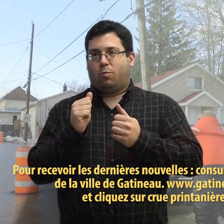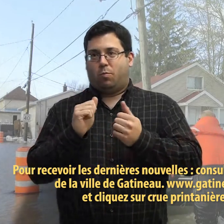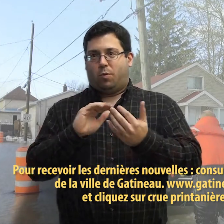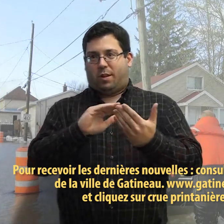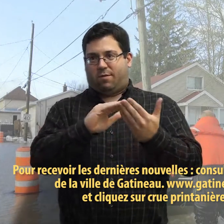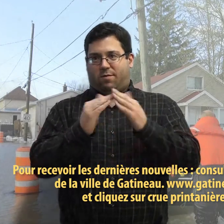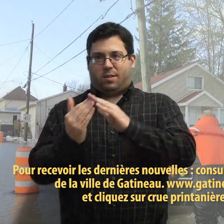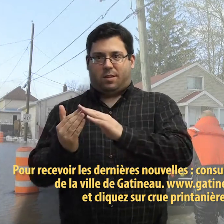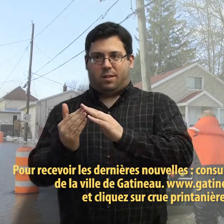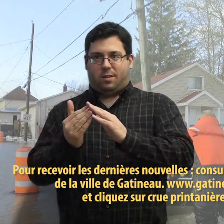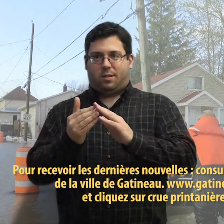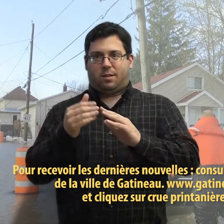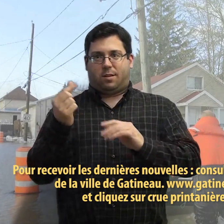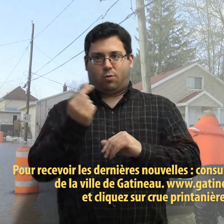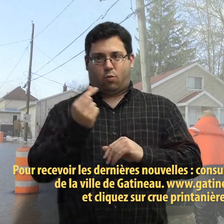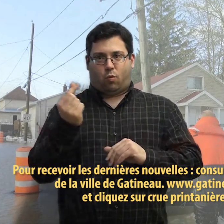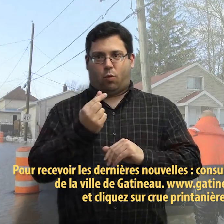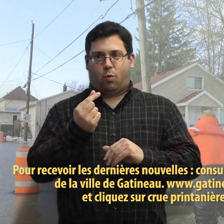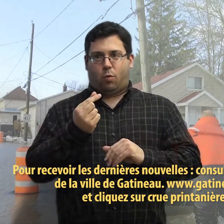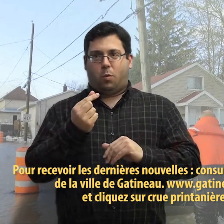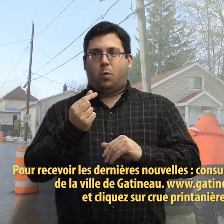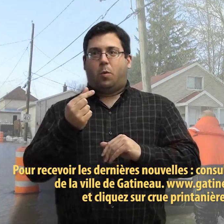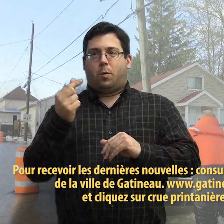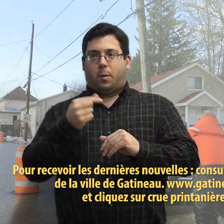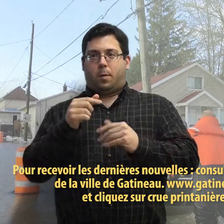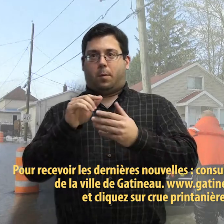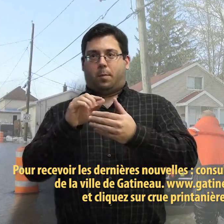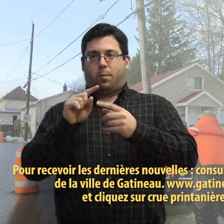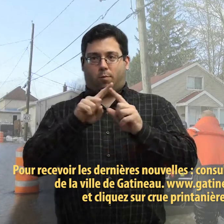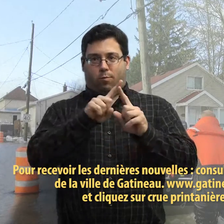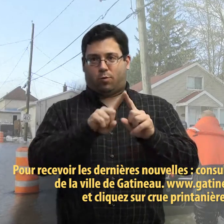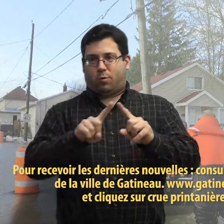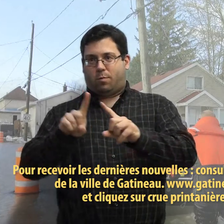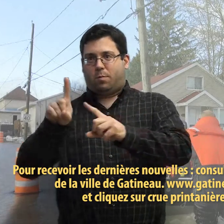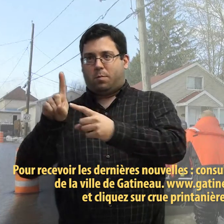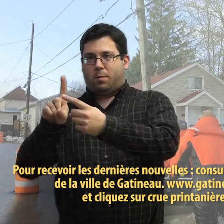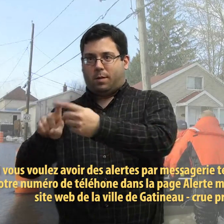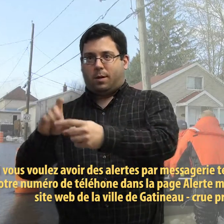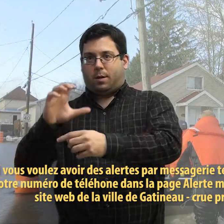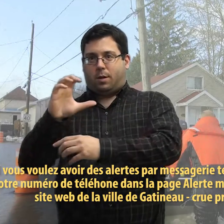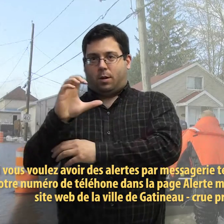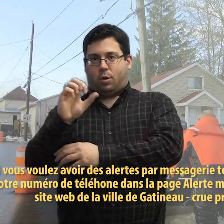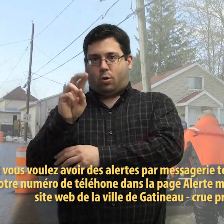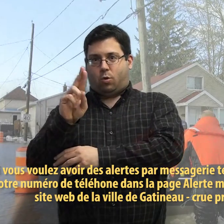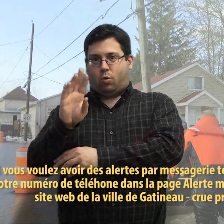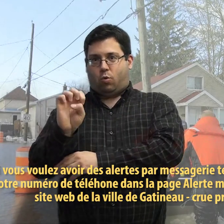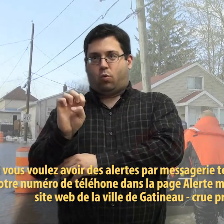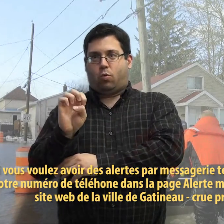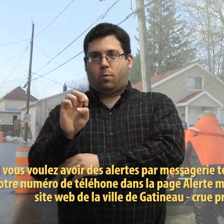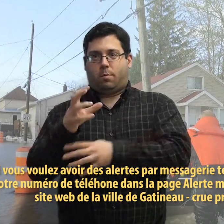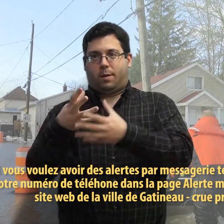votre numéro de téléphone dans la page « Alerte messagerie